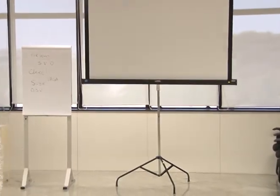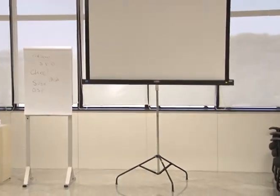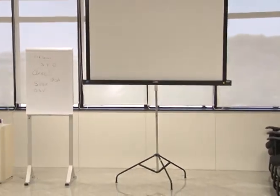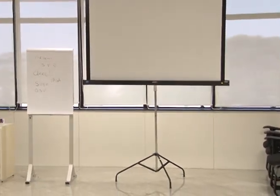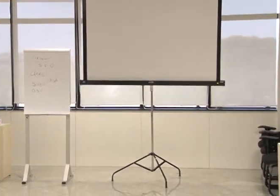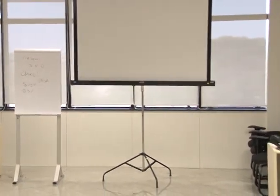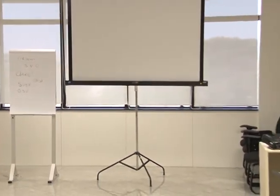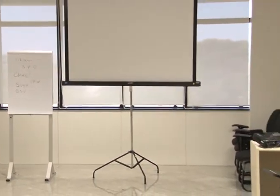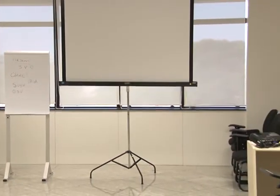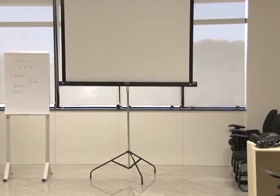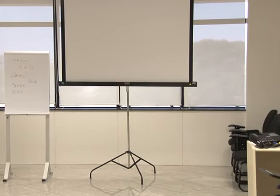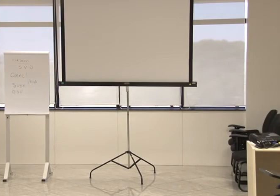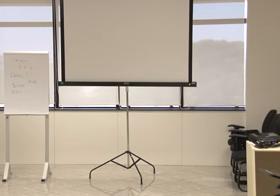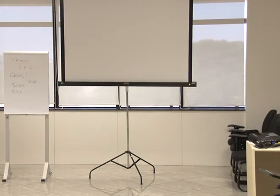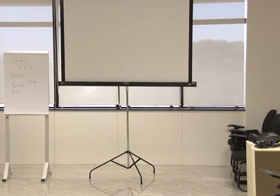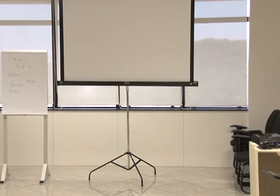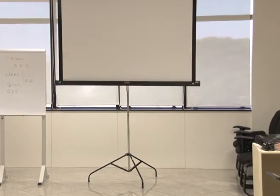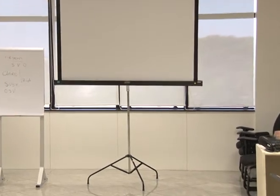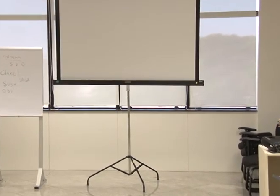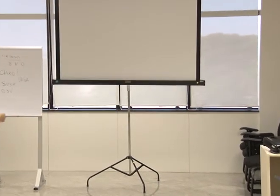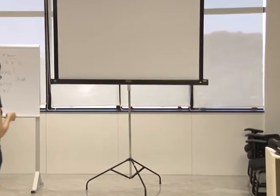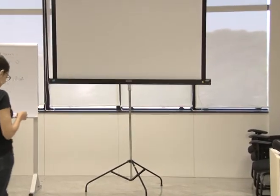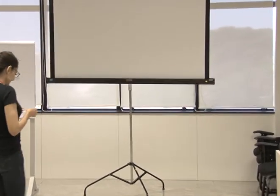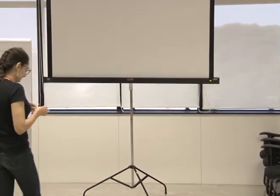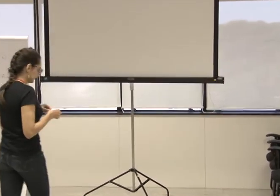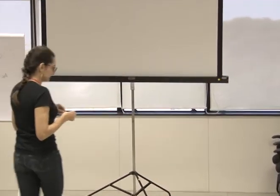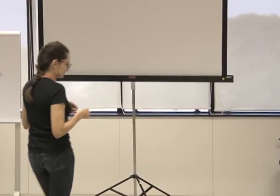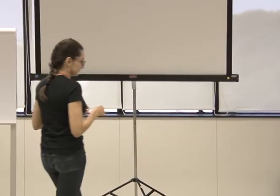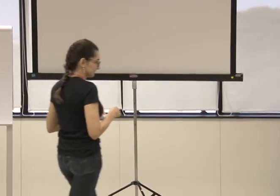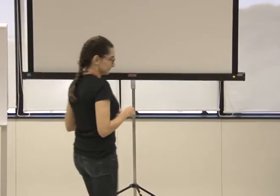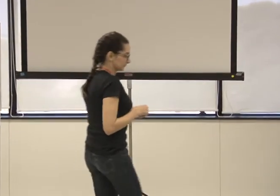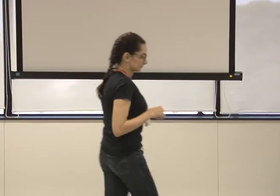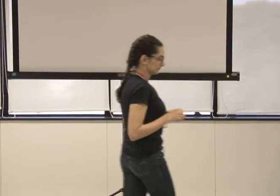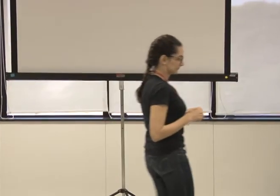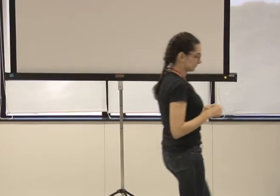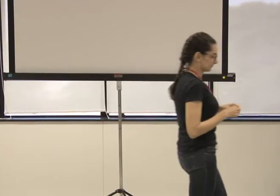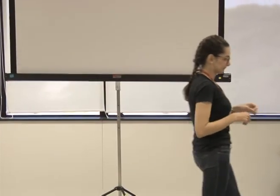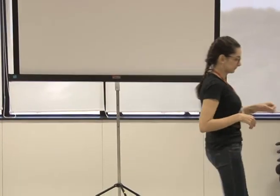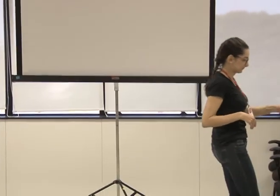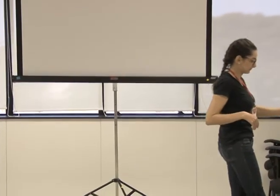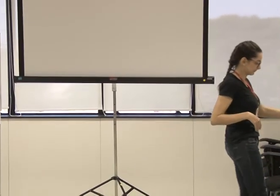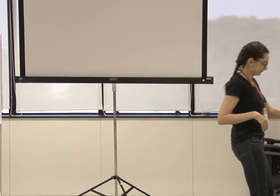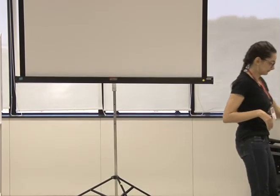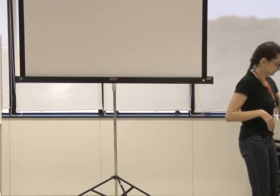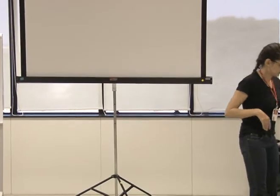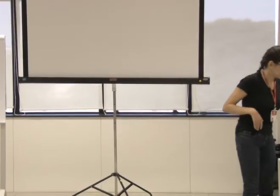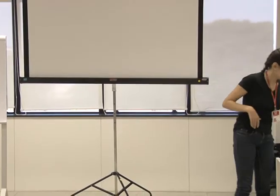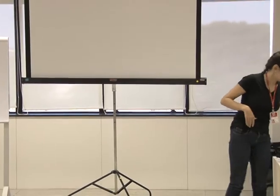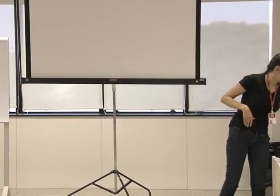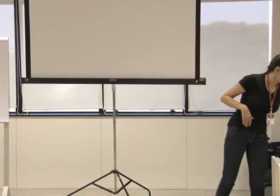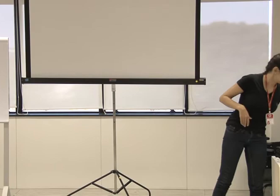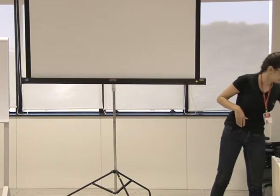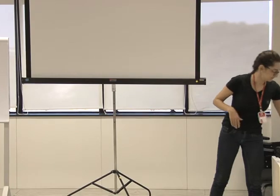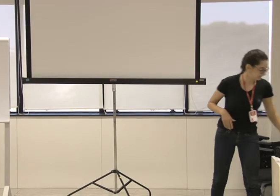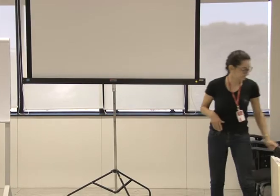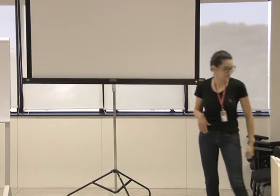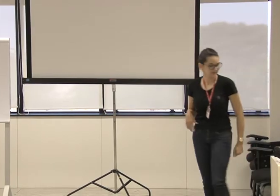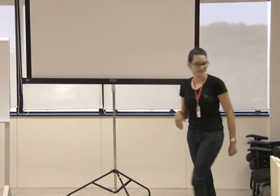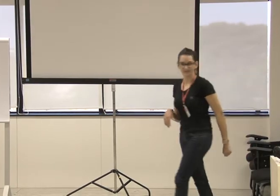Como é que é o negócio? Peixe o quê? Peixe. É, você. Pulou no aquário. Você fez seu Como o peixe pulou no